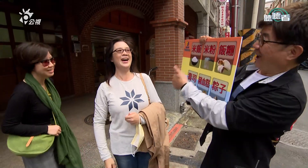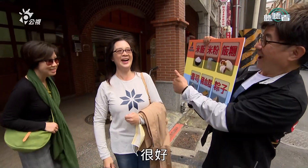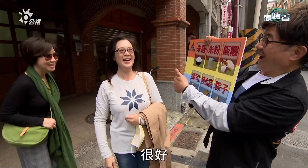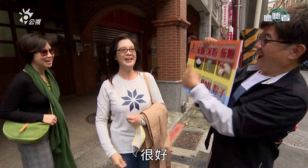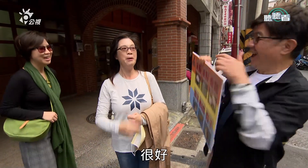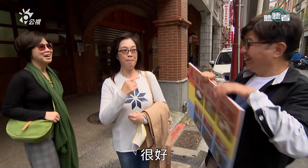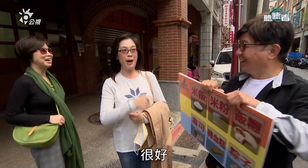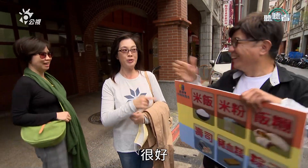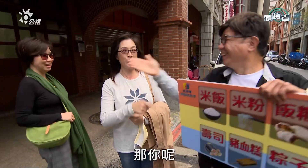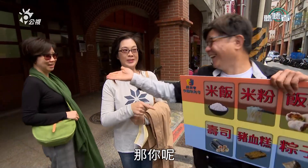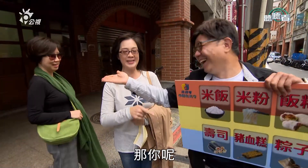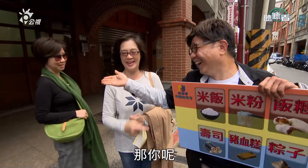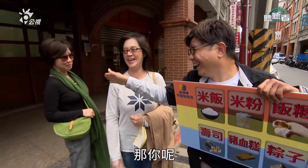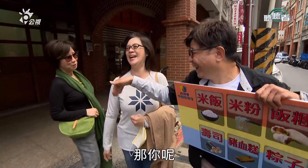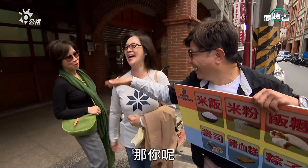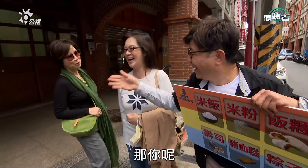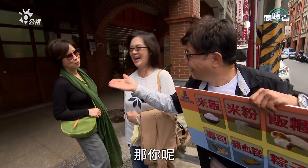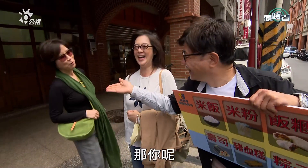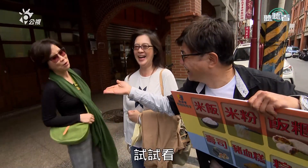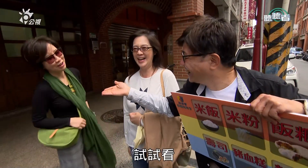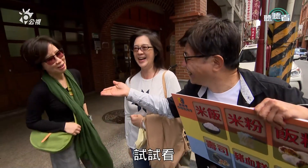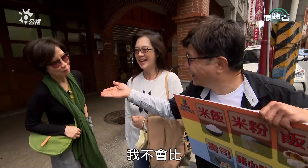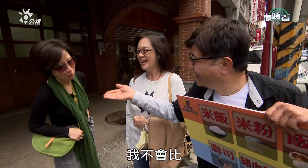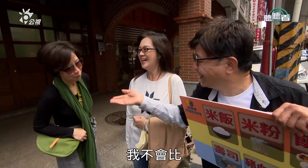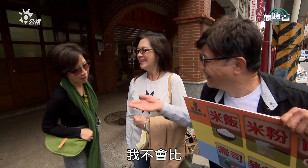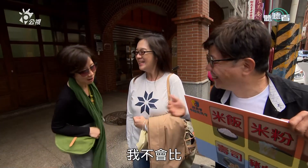放上来。哎，哎，很好， 包粽子。 哎，那你呢？试试看。 我不会。